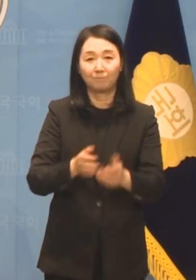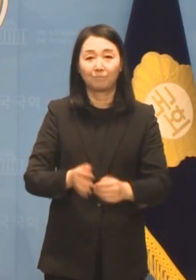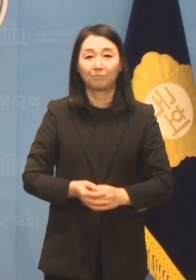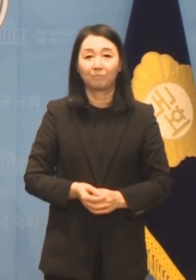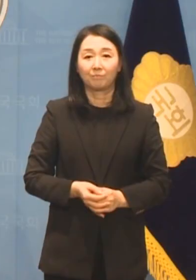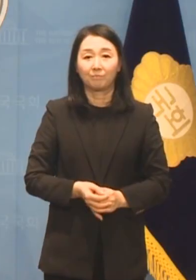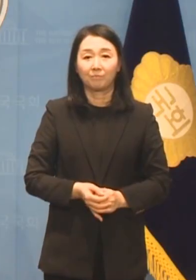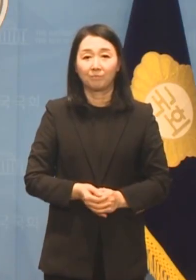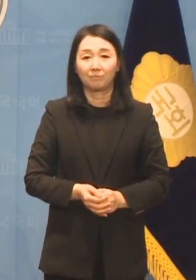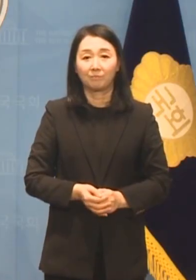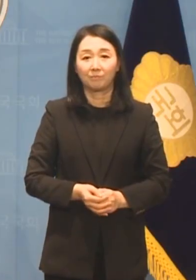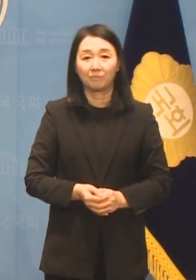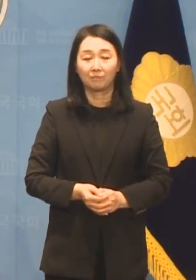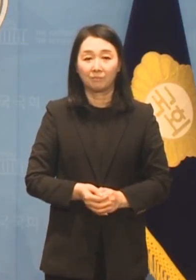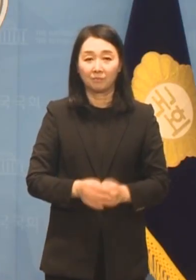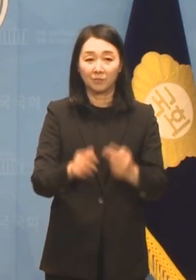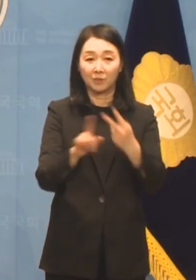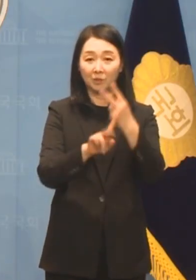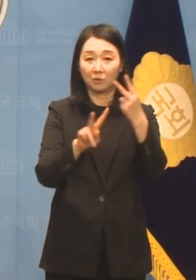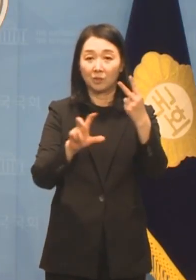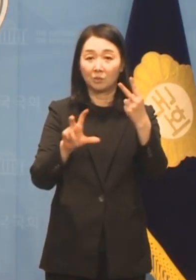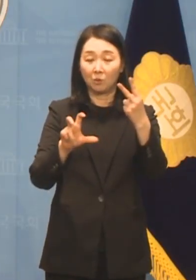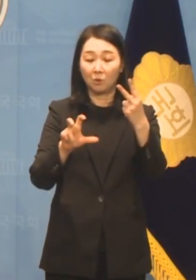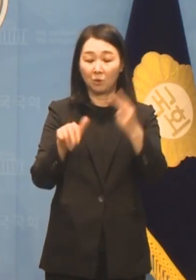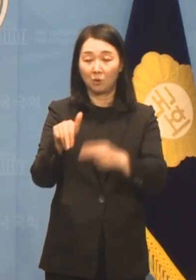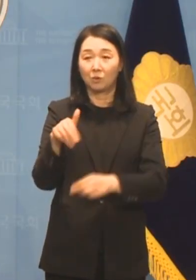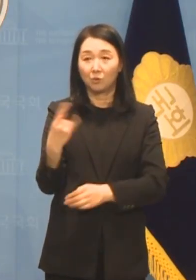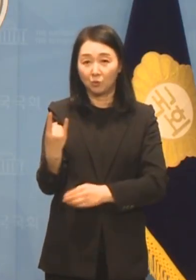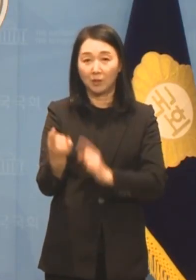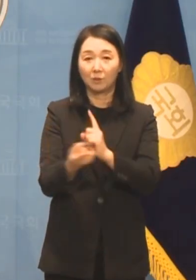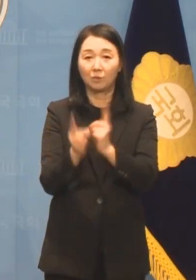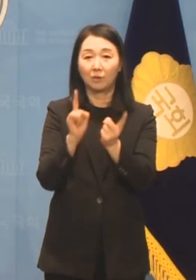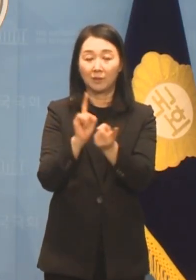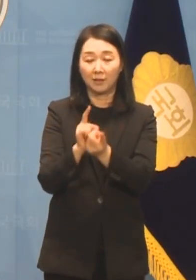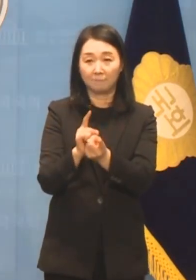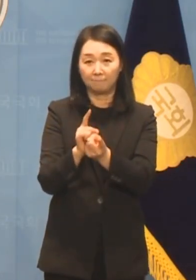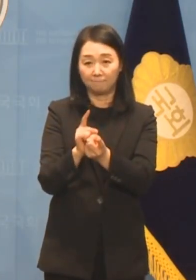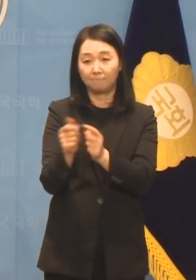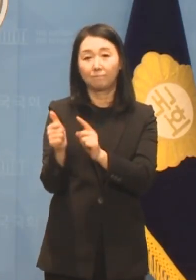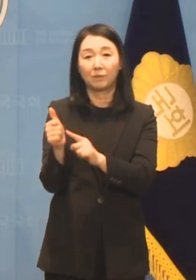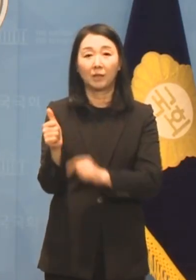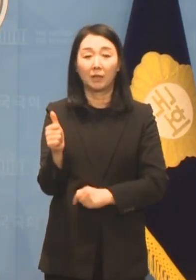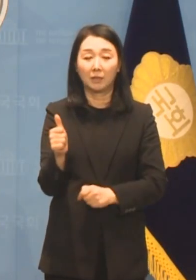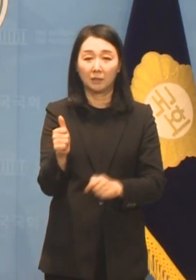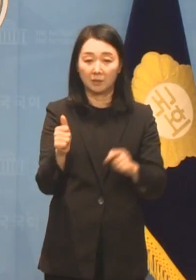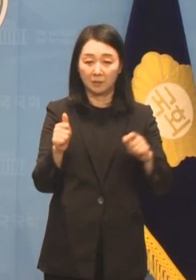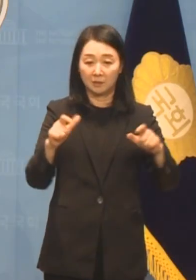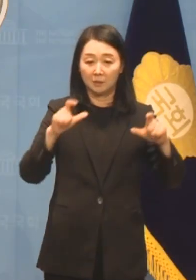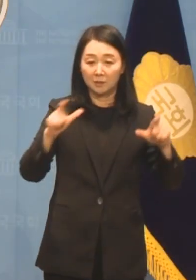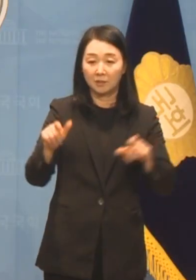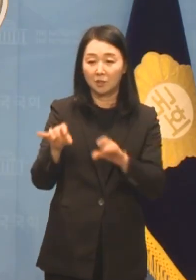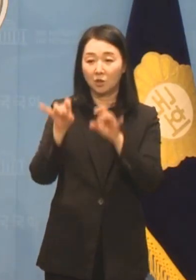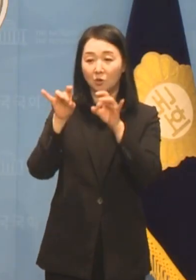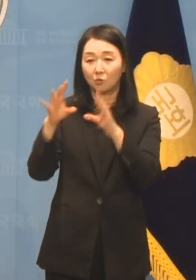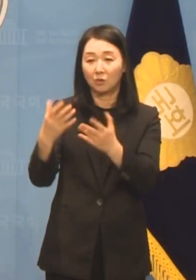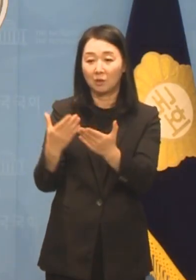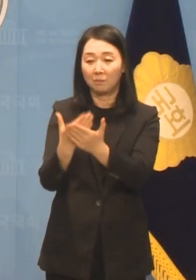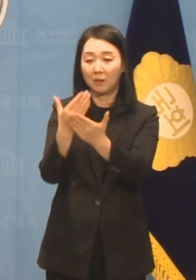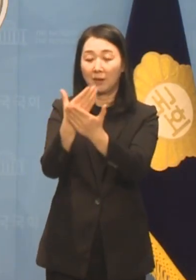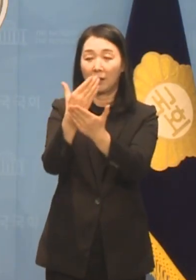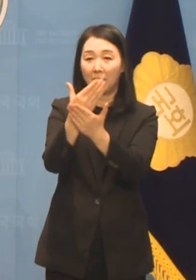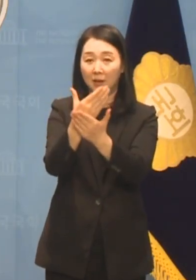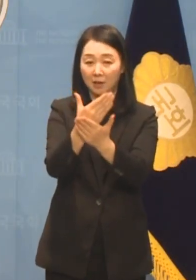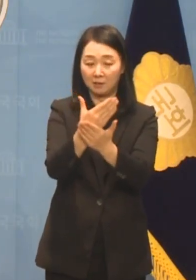제기합니다. 지난 2월 25일 최상목 권한대행은 지역 투자 활성화 방안을 발표하며